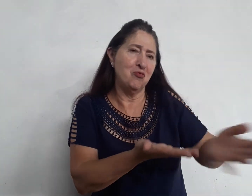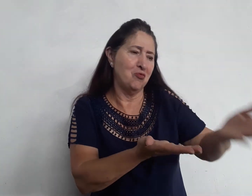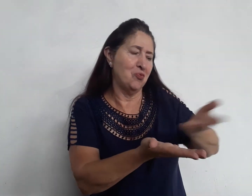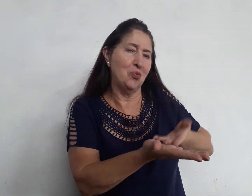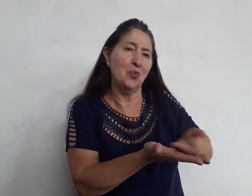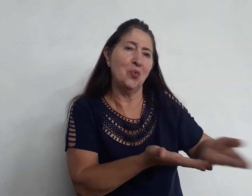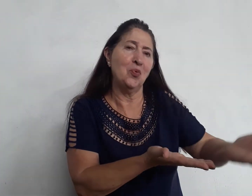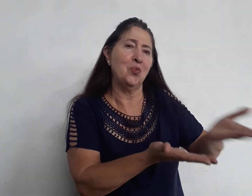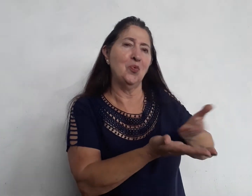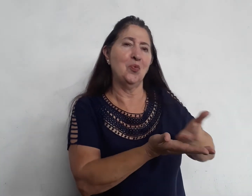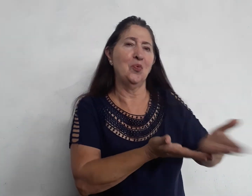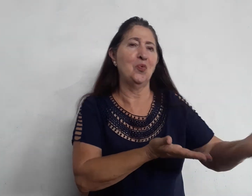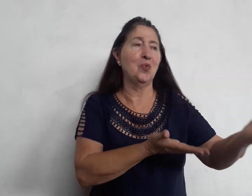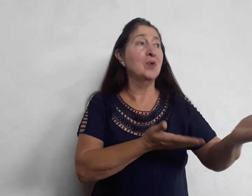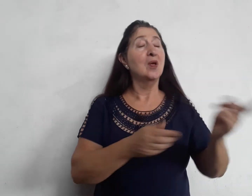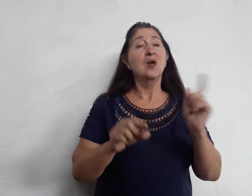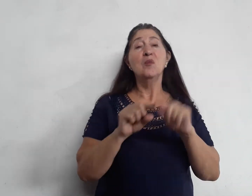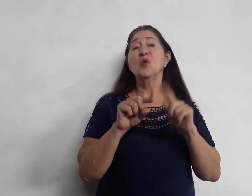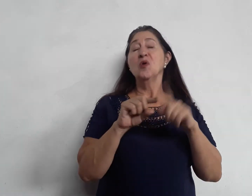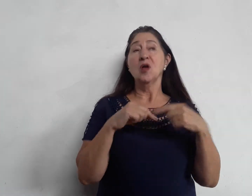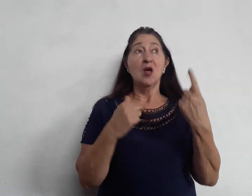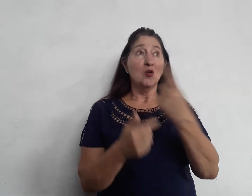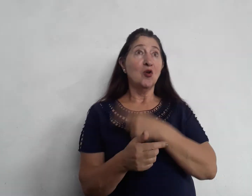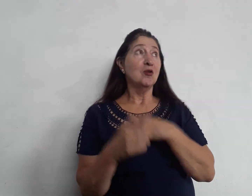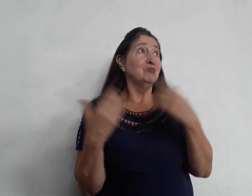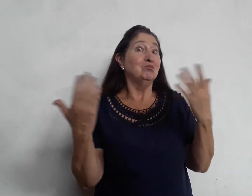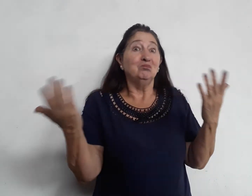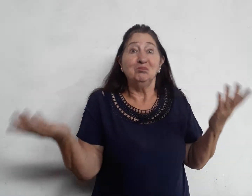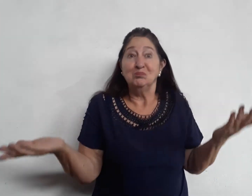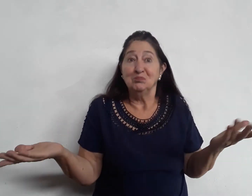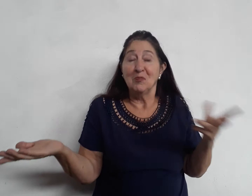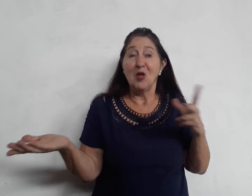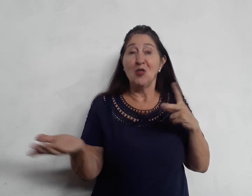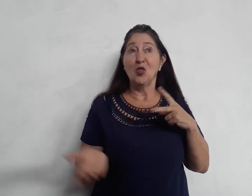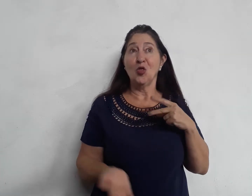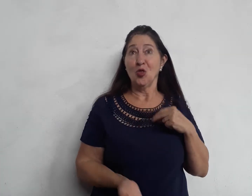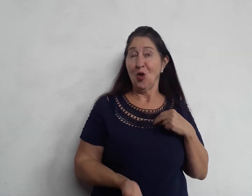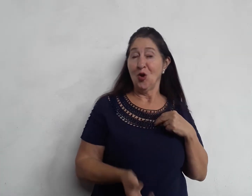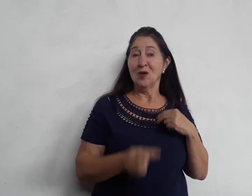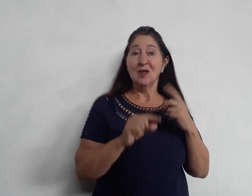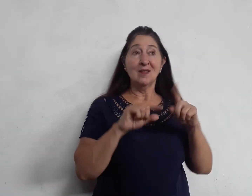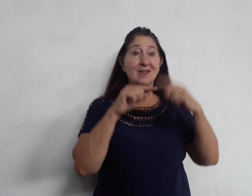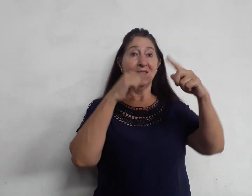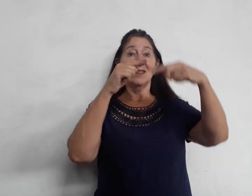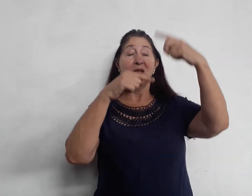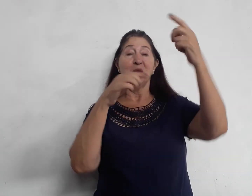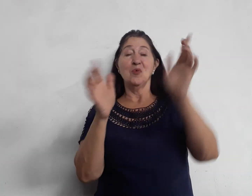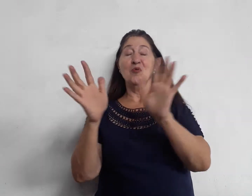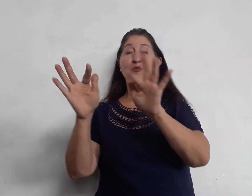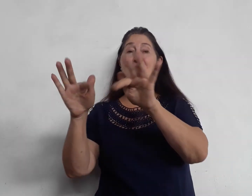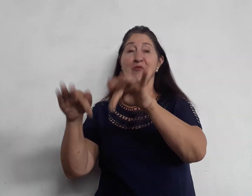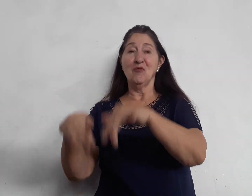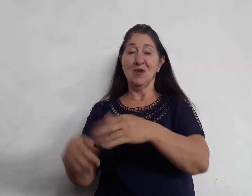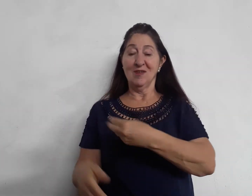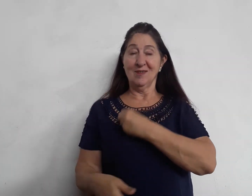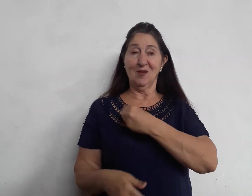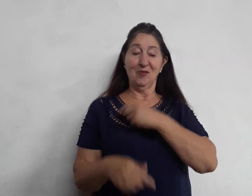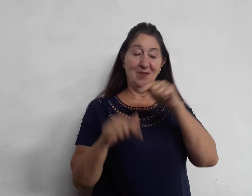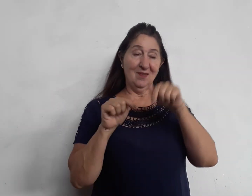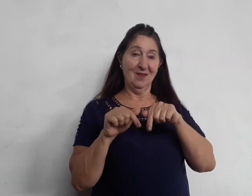a gente só vai deixar para acordar depois que partirmos dessa vida. Aí não tem jeito mais, irmãos. Não